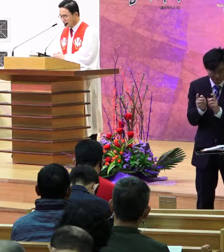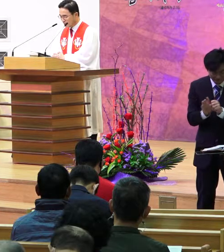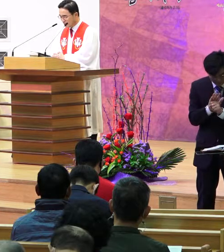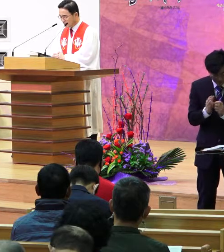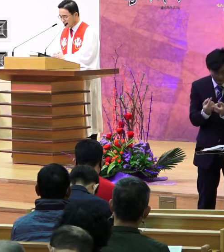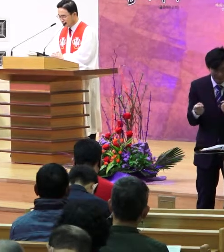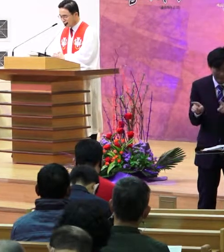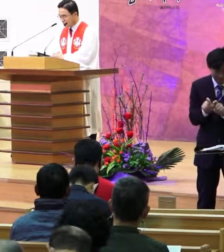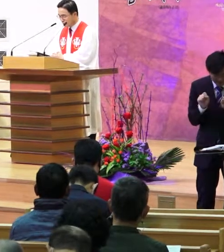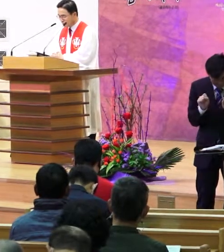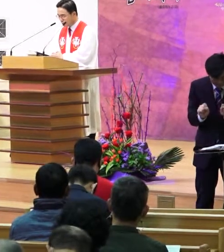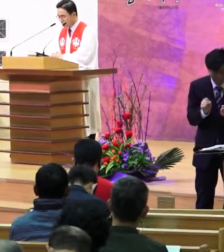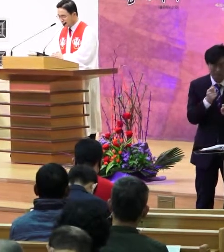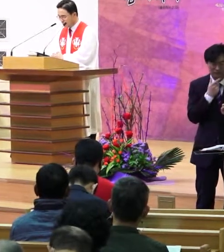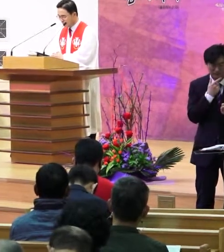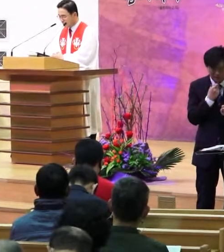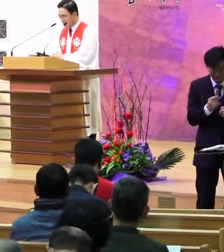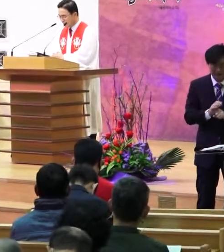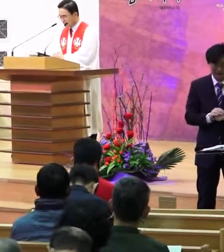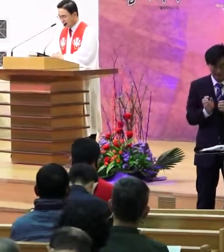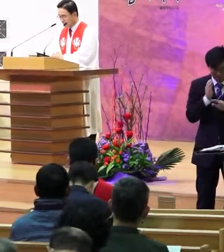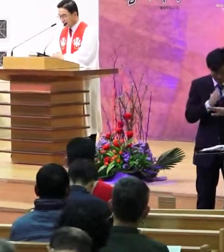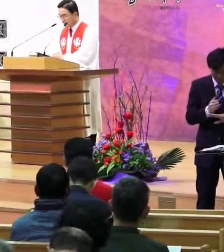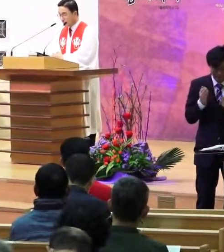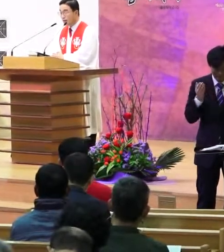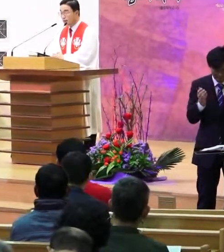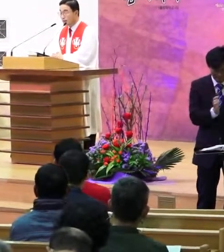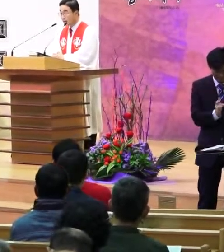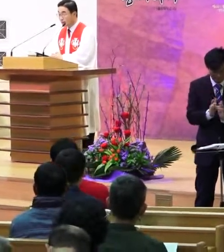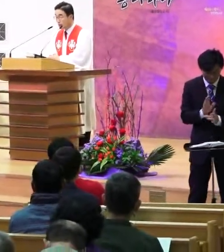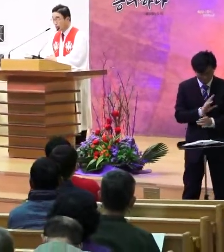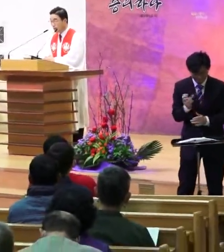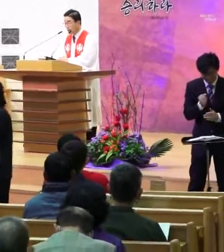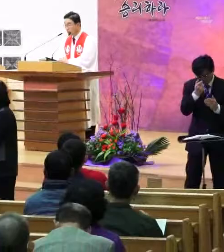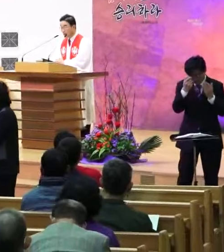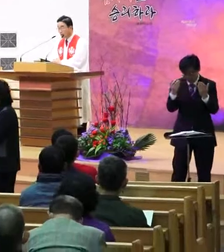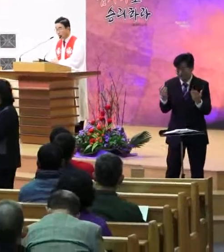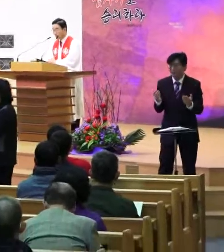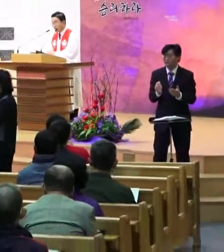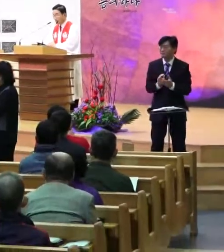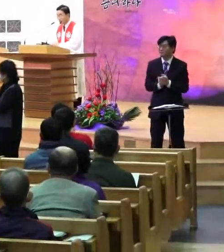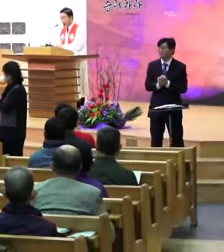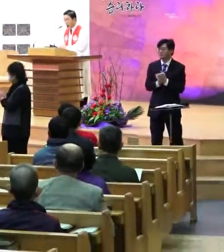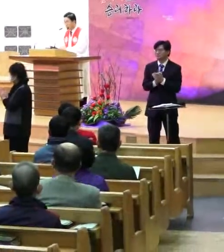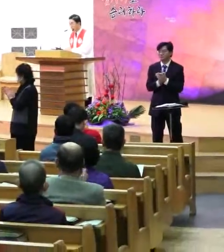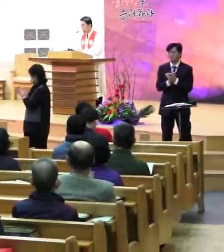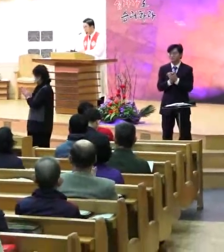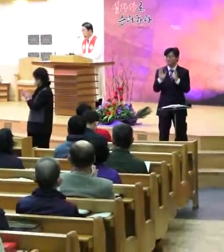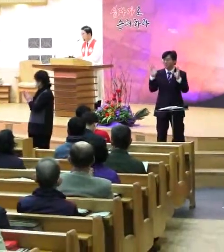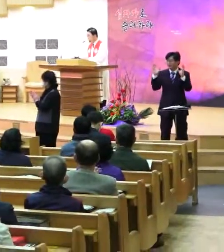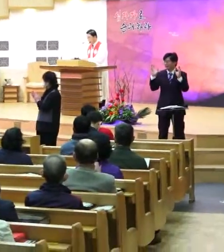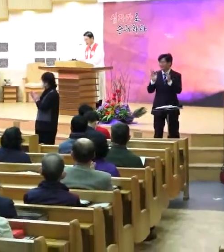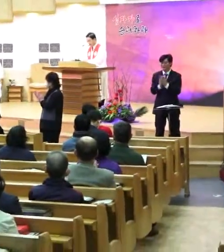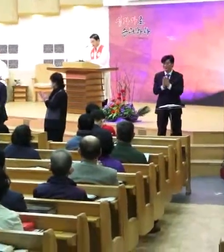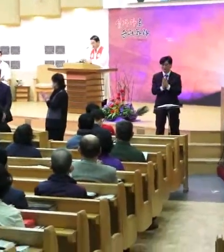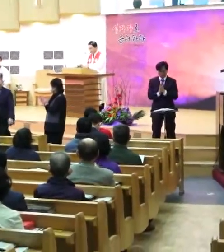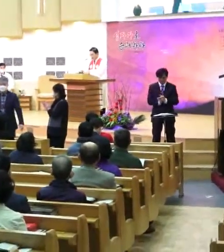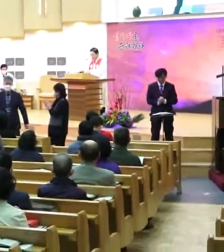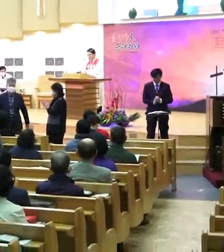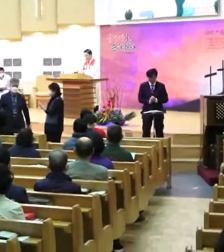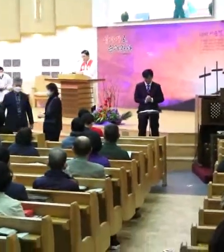주시옵소서. 감사드리며 예수님의 이름으로 기도합니다. 아멘. 인사하시고 들어가시기 바랍니다. 사랑합니다.